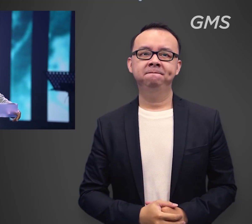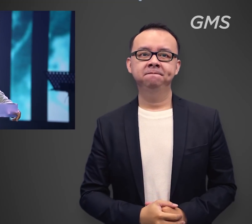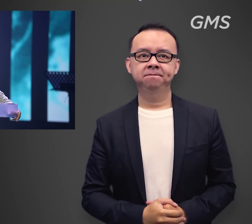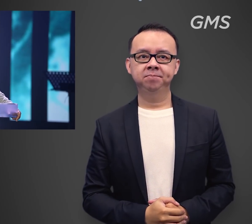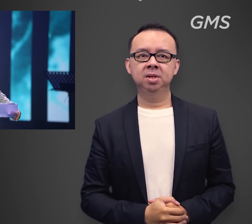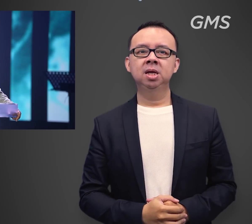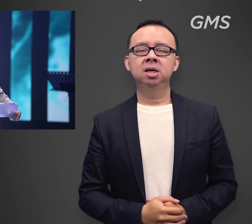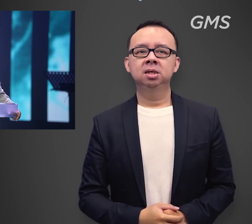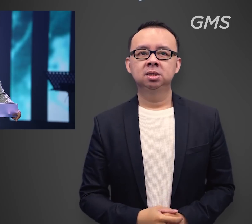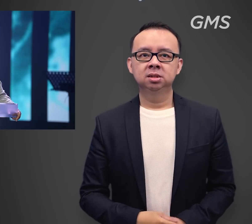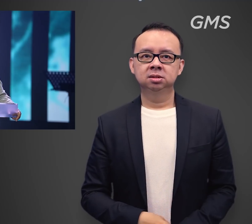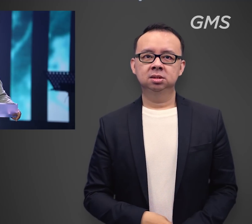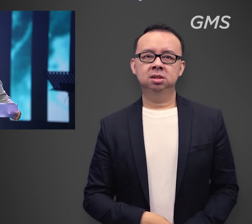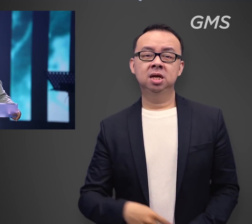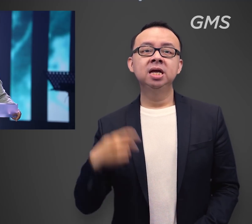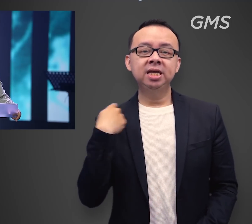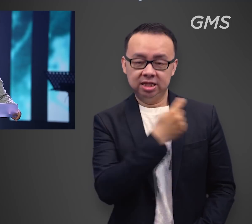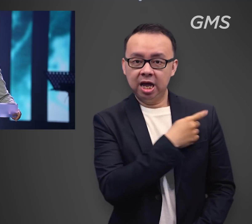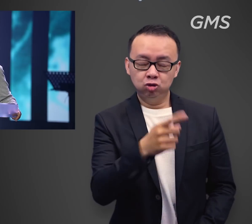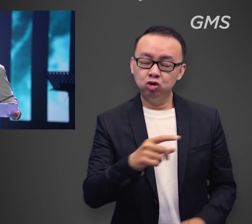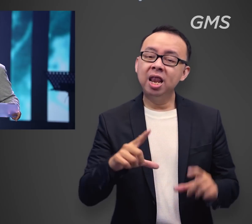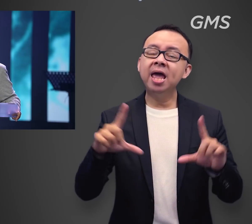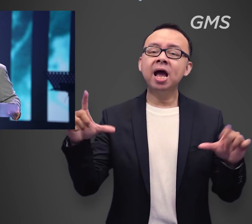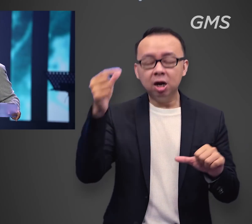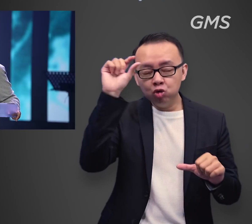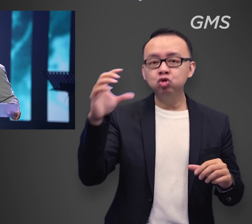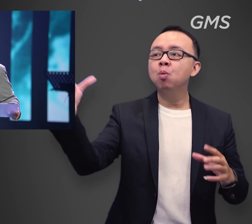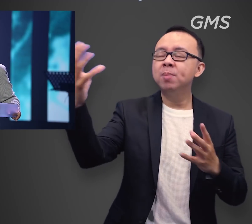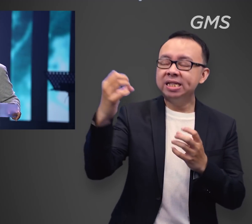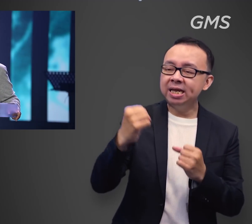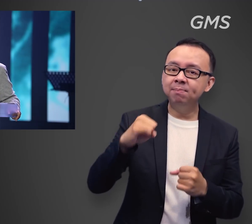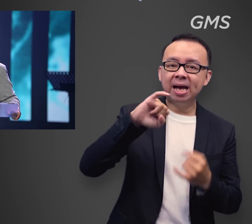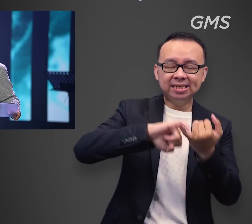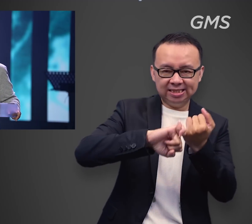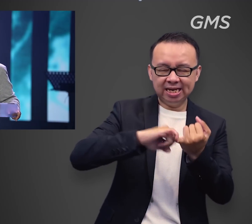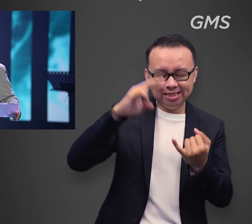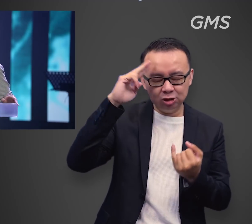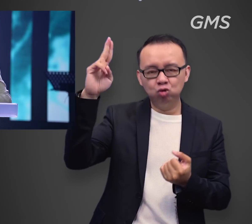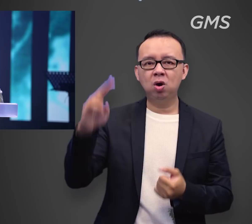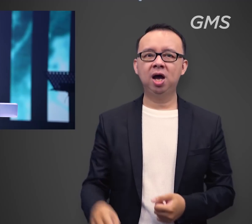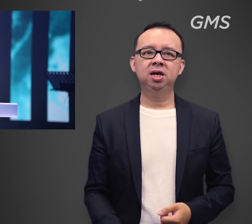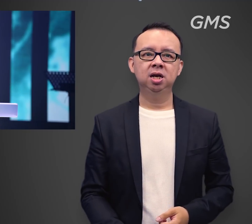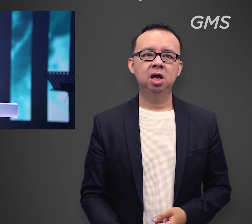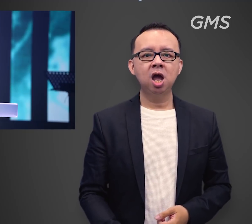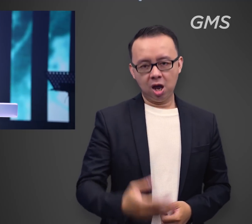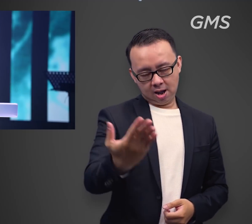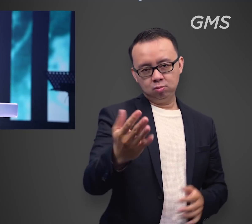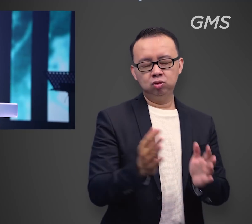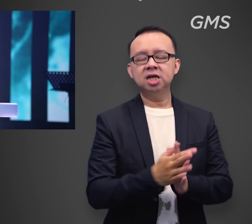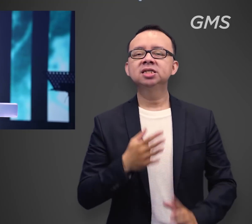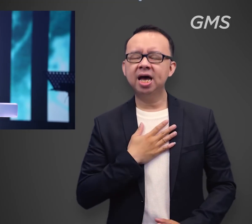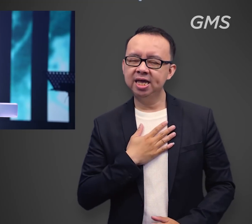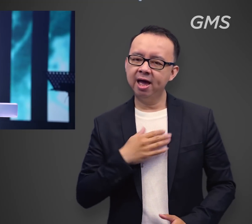orang yang dilayakkan tadi saya bilang untuk menerima janji Tuhan dalam kehidupan kita. Saudara dan saya berjalan di dalam